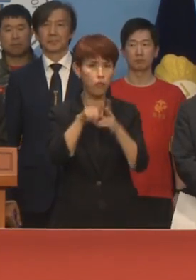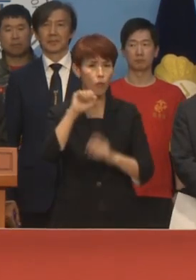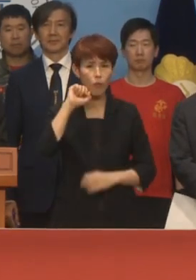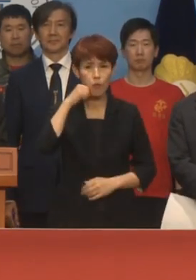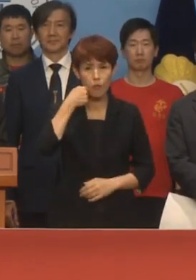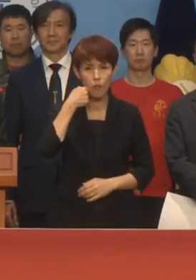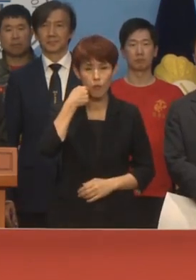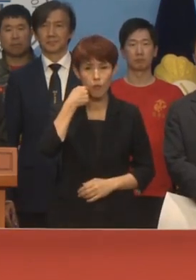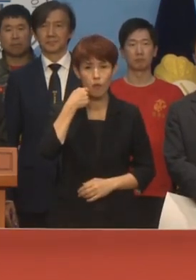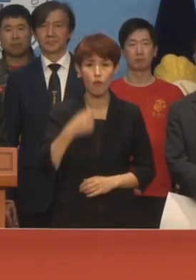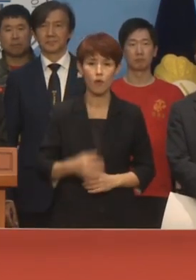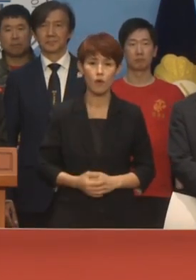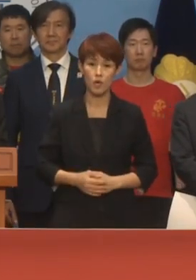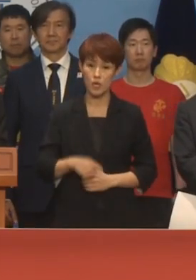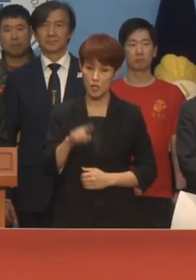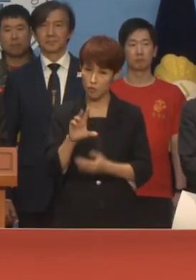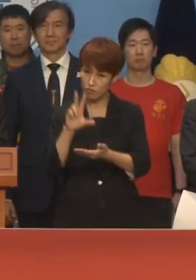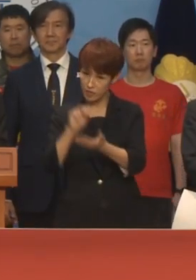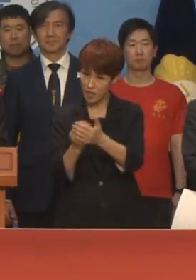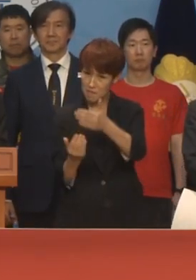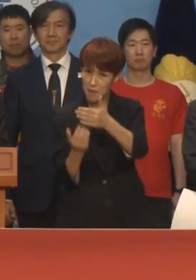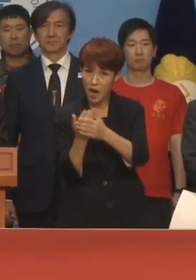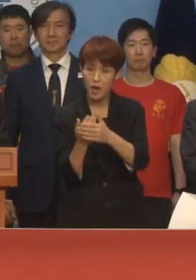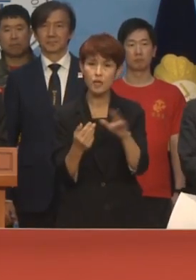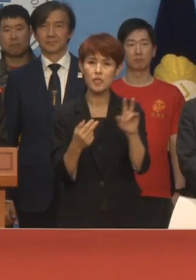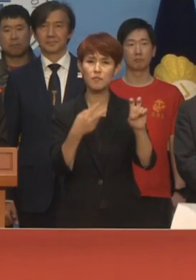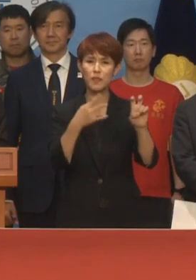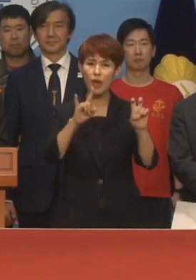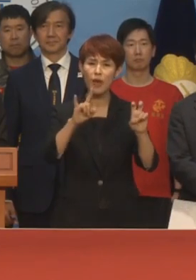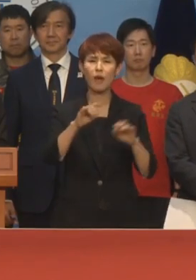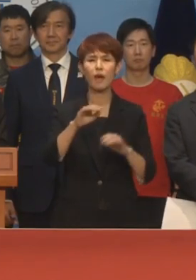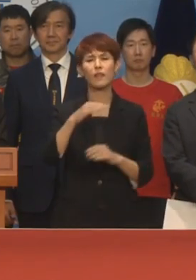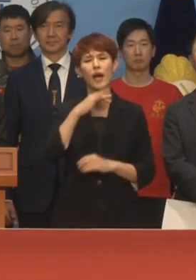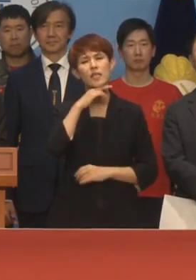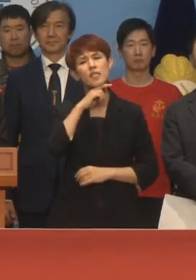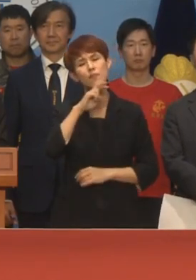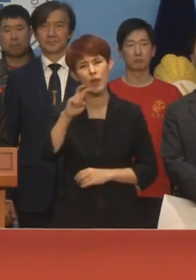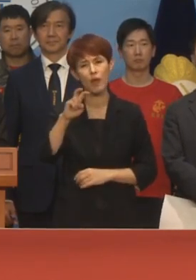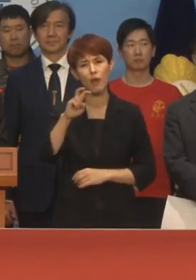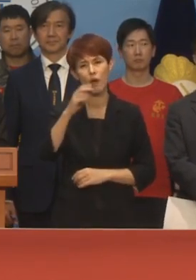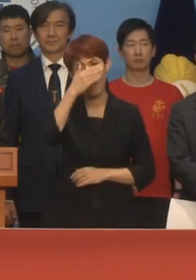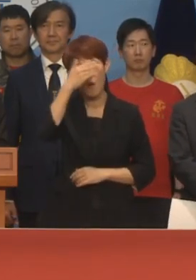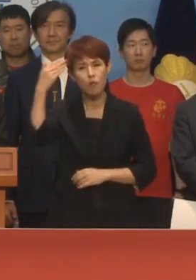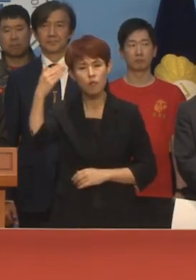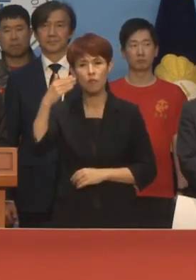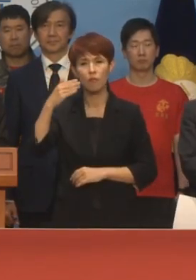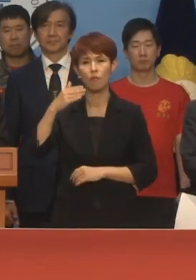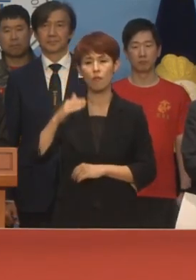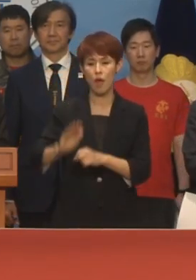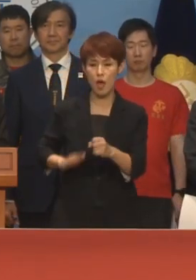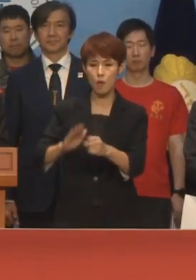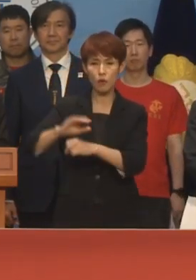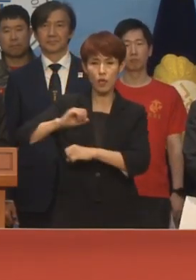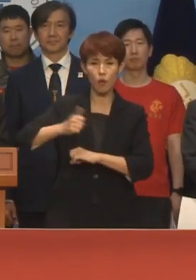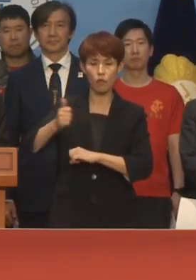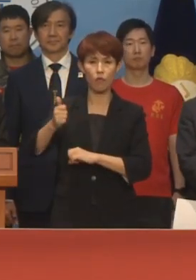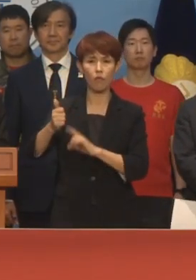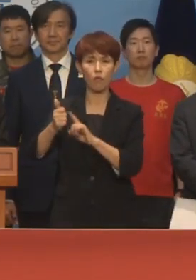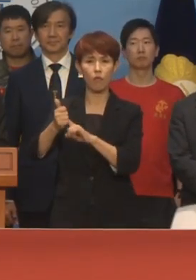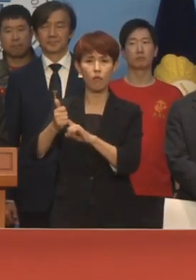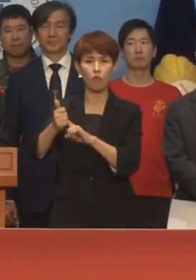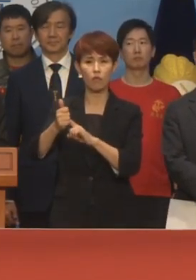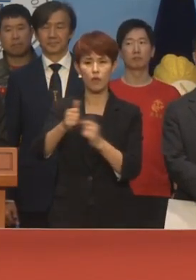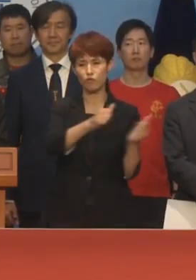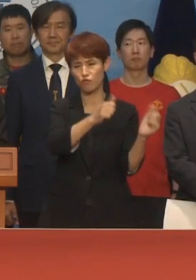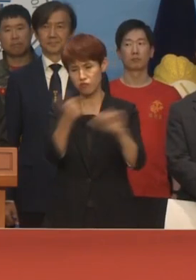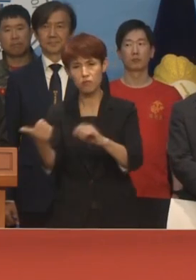다 아시겠지만 이 사건은 20대의 꽃 같은 나이에 해병대원이 포구에 실종된